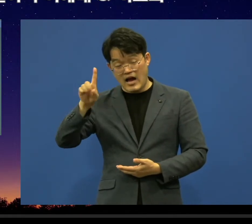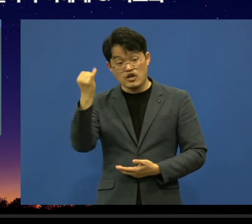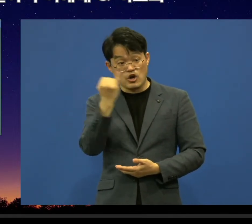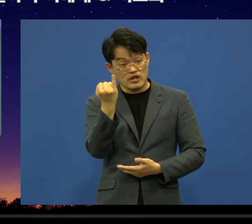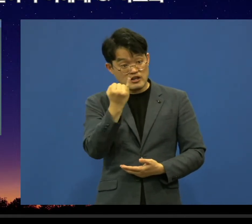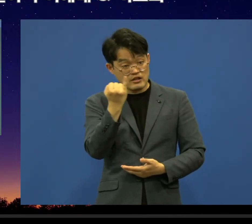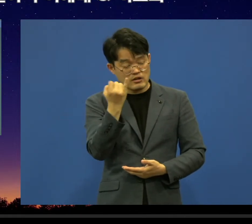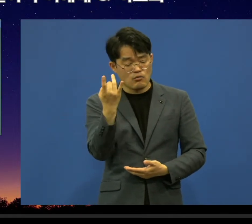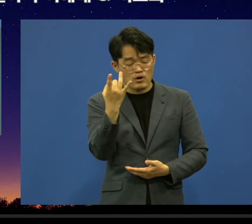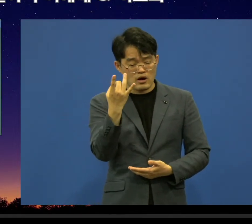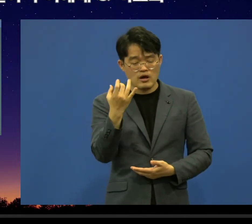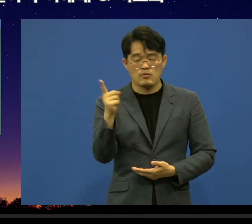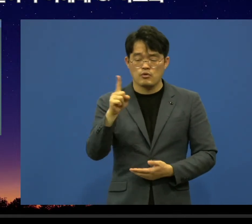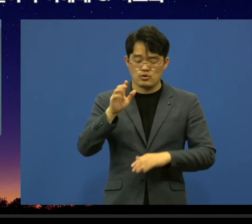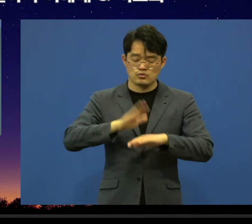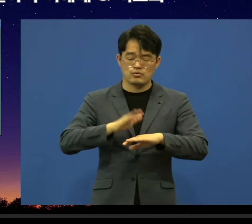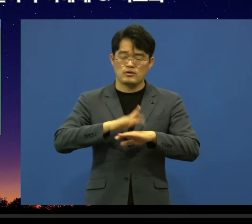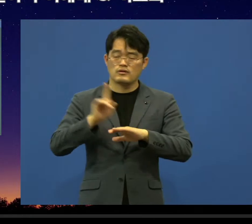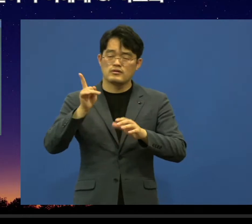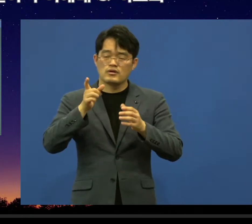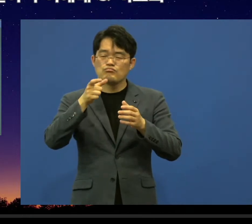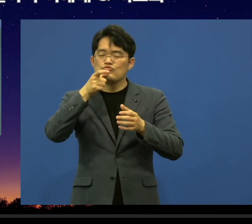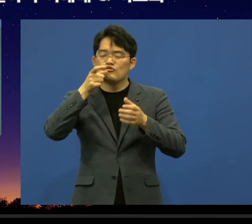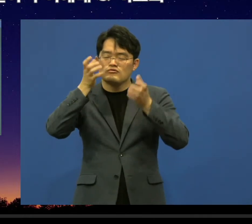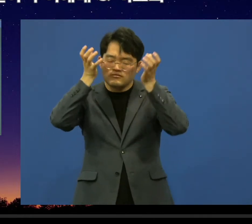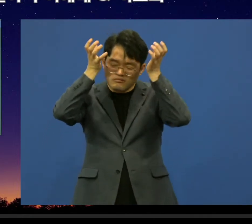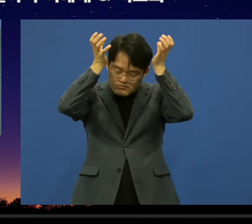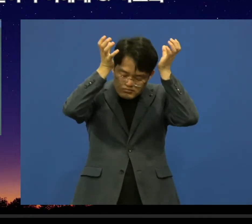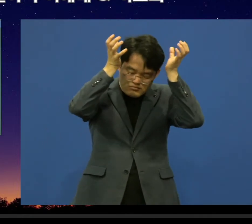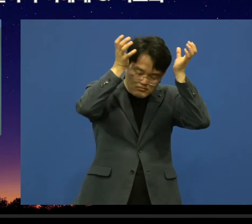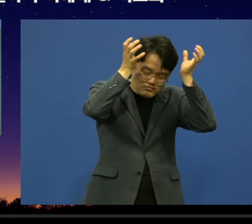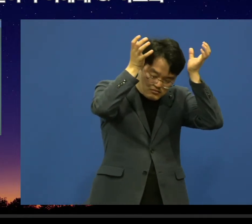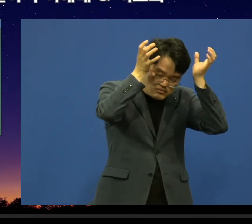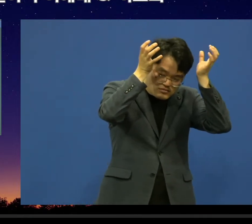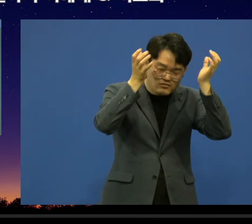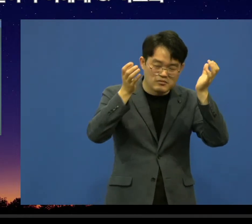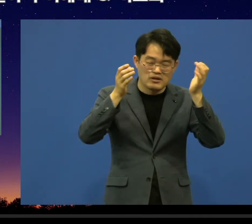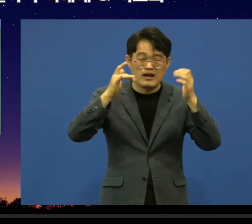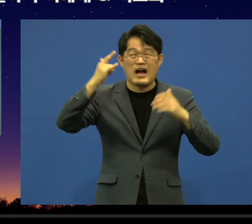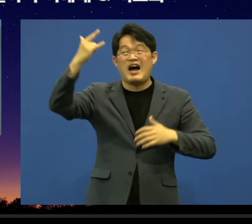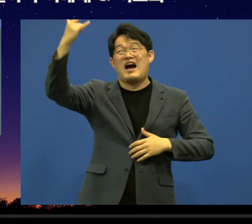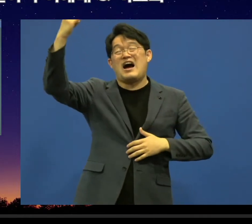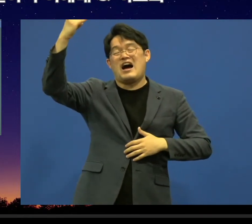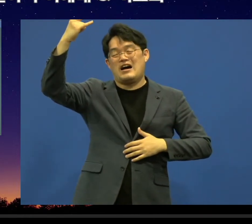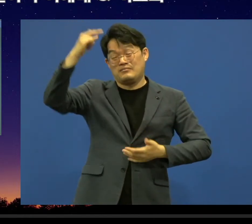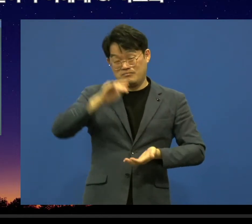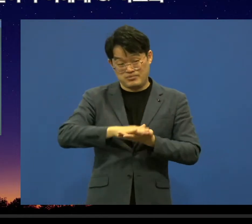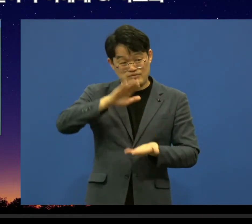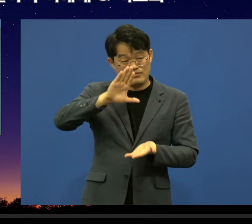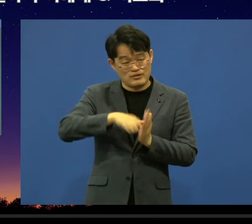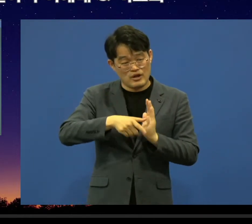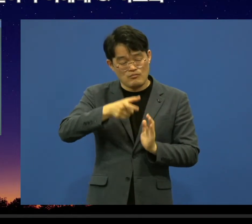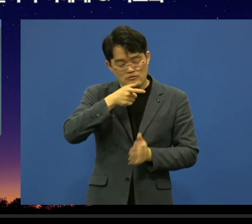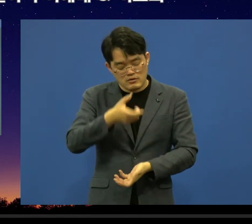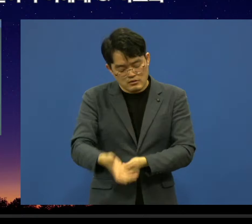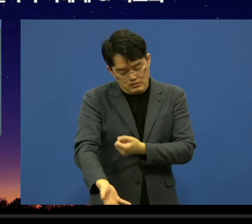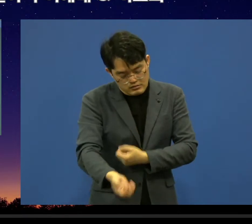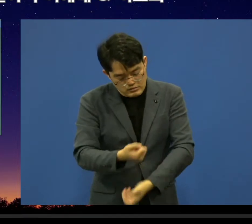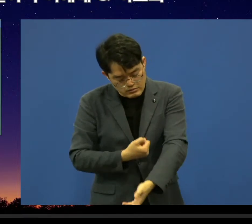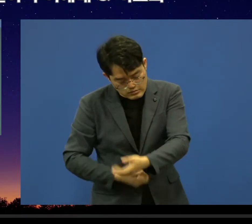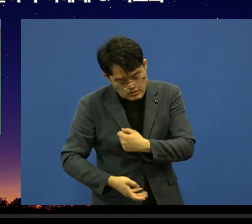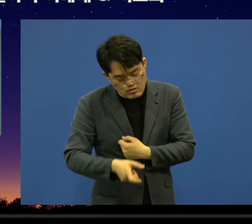무엇을 들고 있었습니까? 물동이를 들고 물동이를 의지하며 살았어요. 오늘 이 다윗에게 손에 도시락이